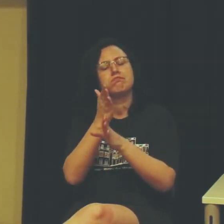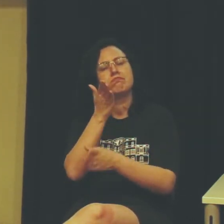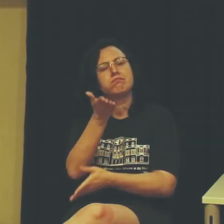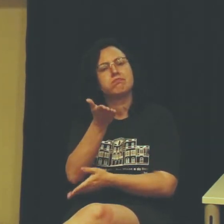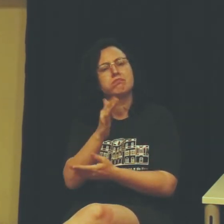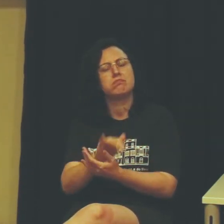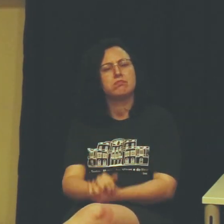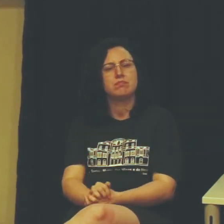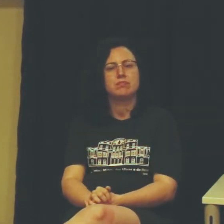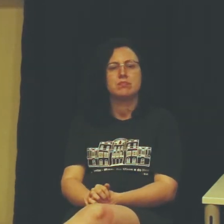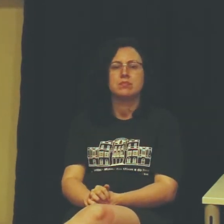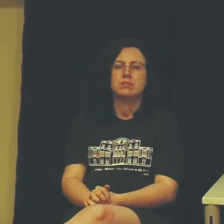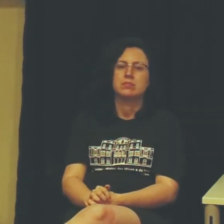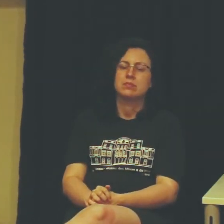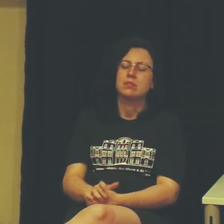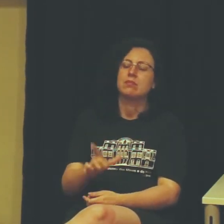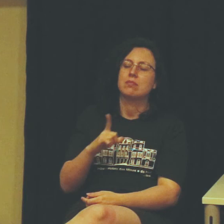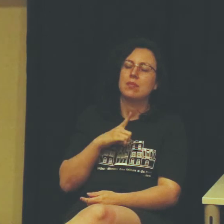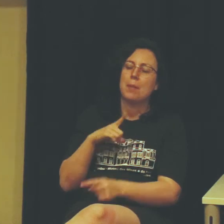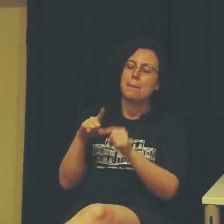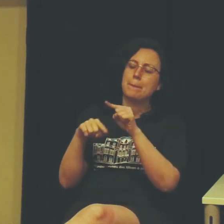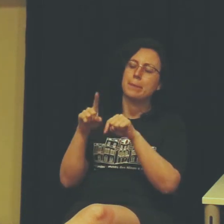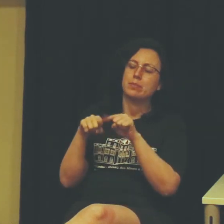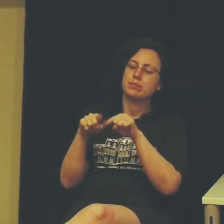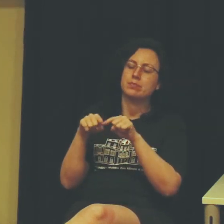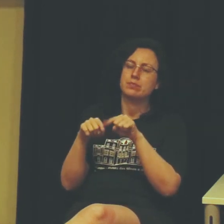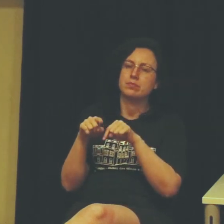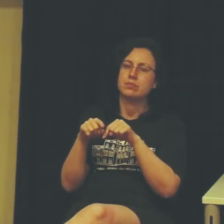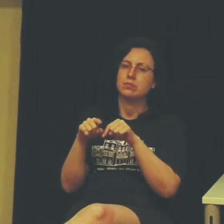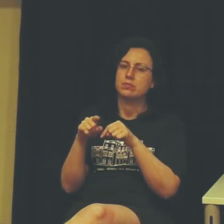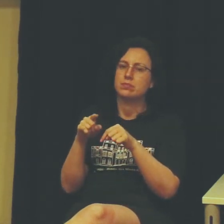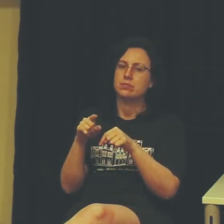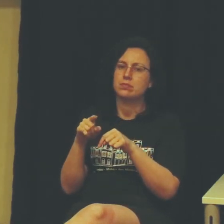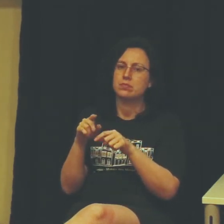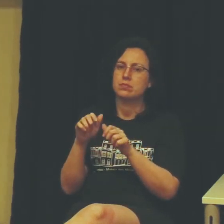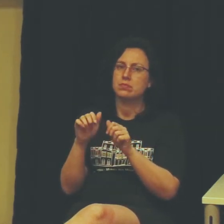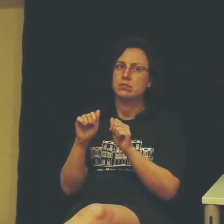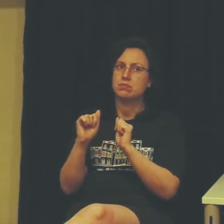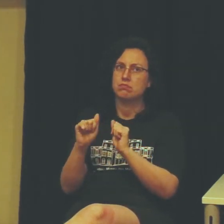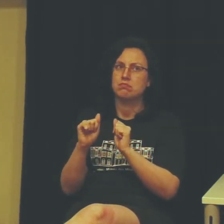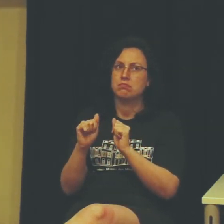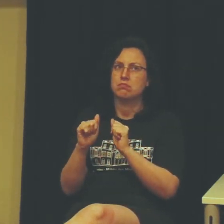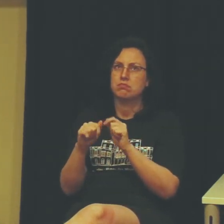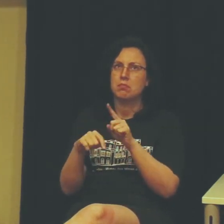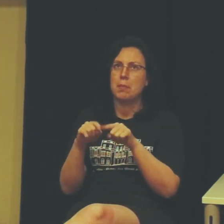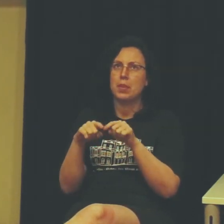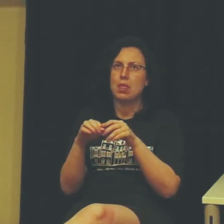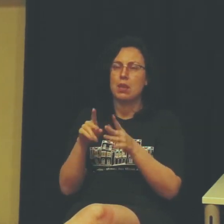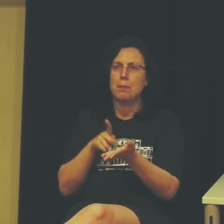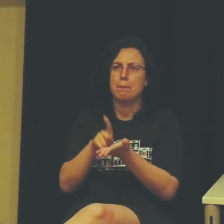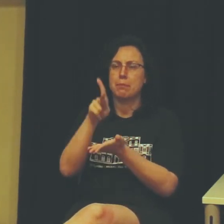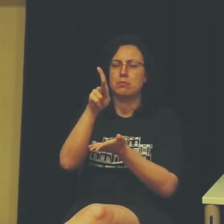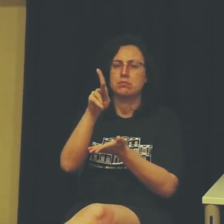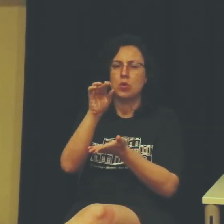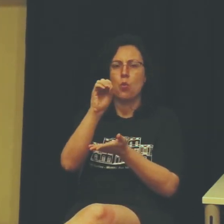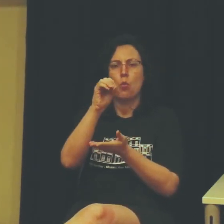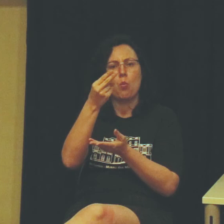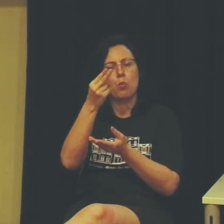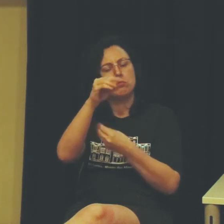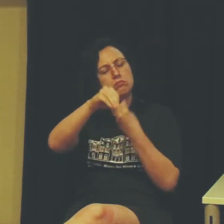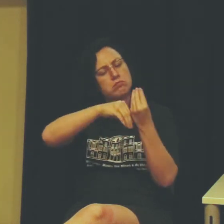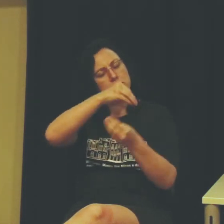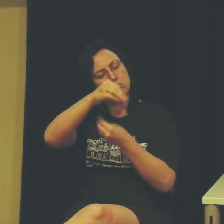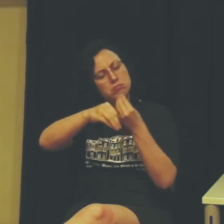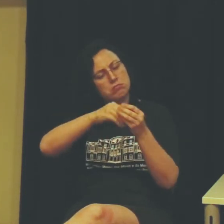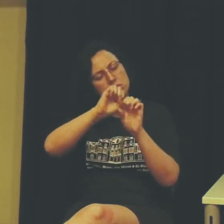materiais? Né? A gente tem a classificação da matéria, que pode ser classificada como matéria pura ou mistura de